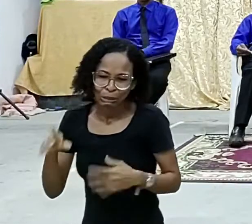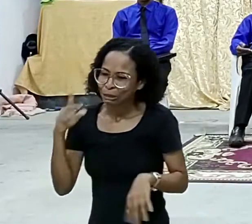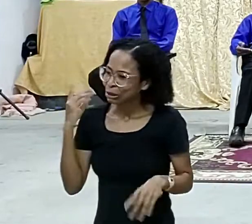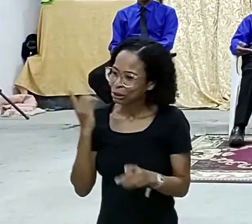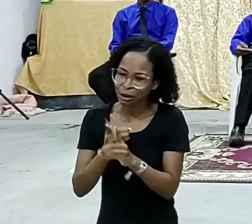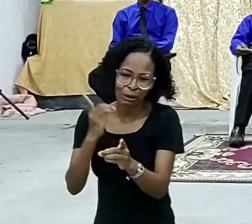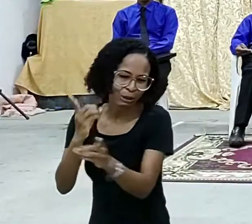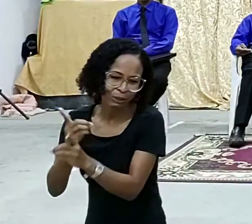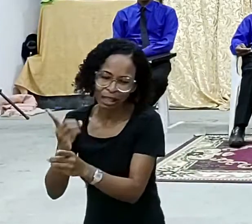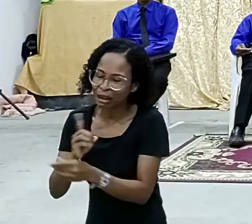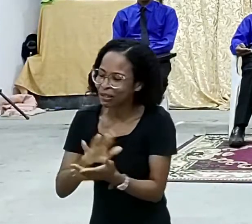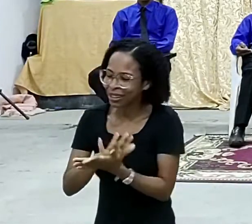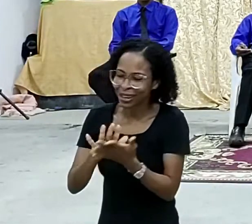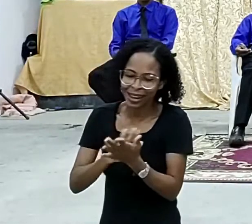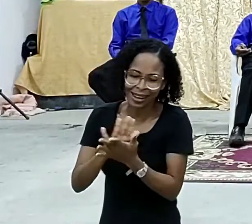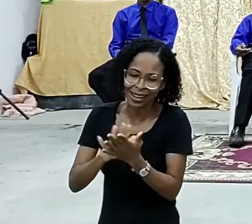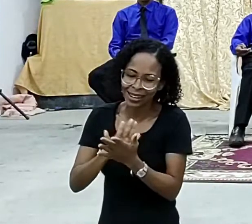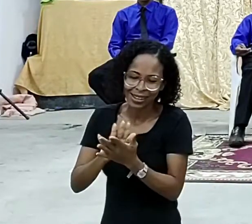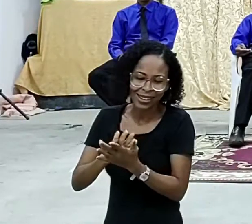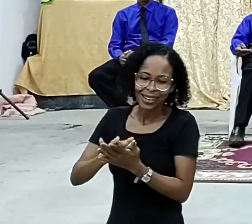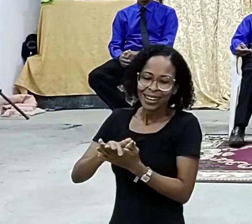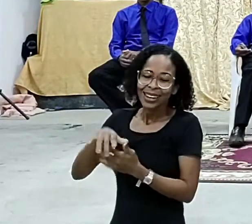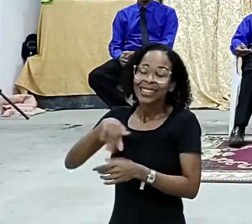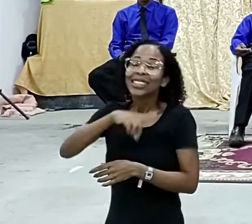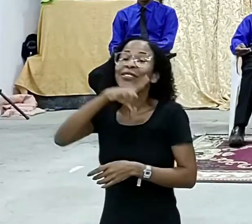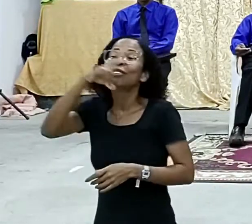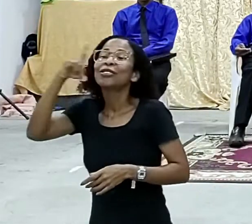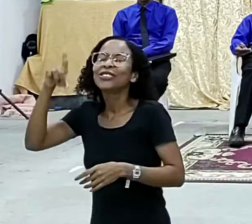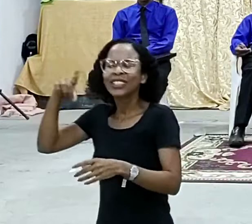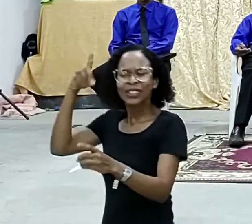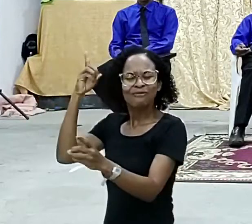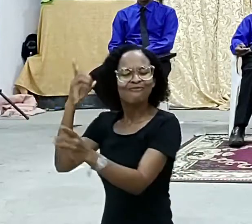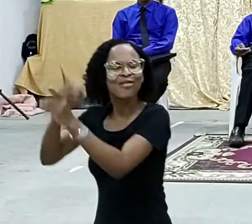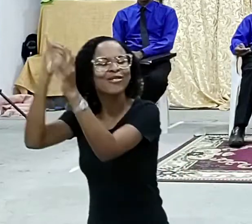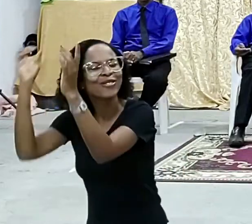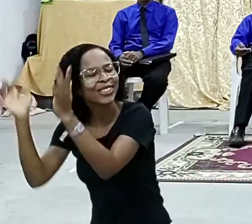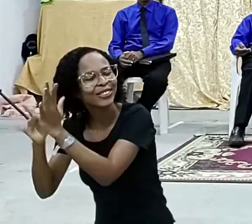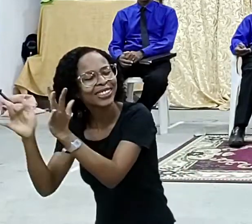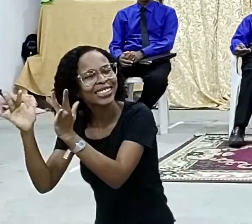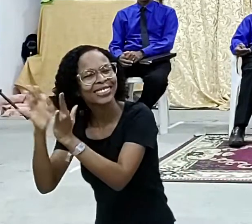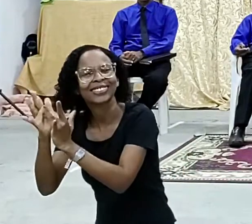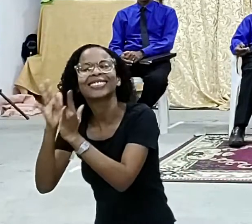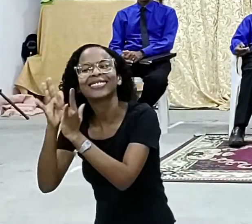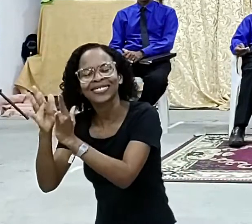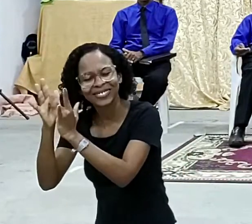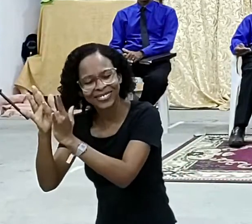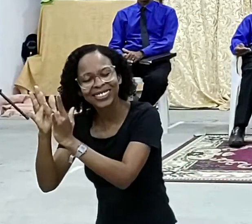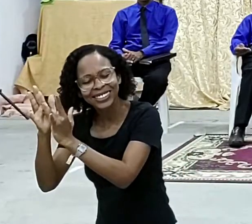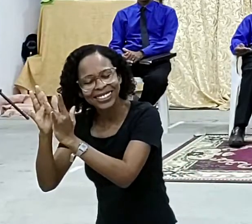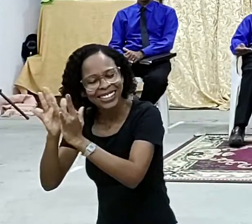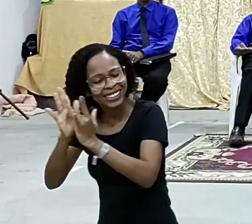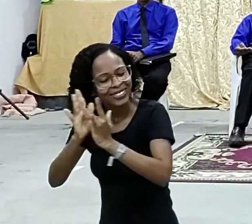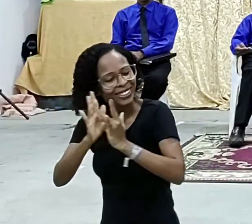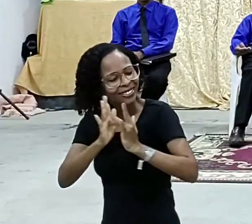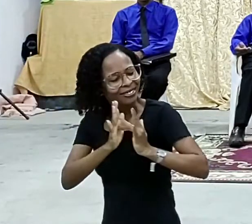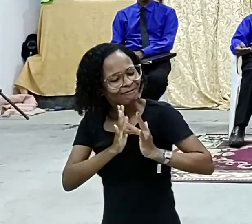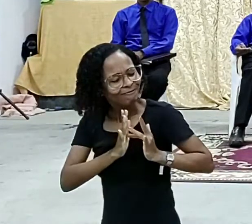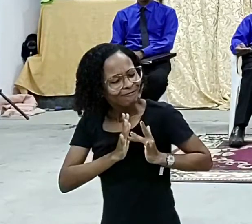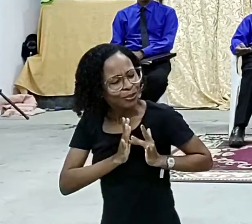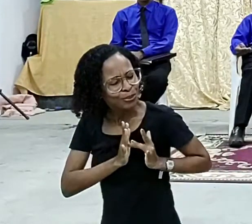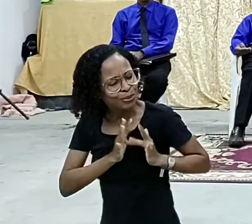nossos corações, que sacia desejos em que nós